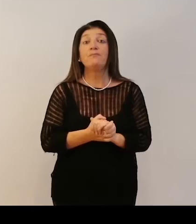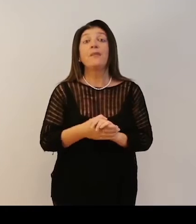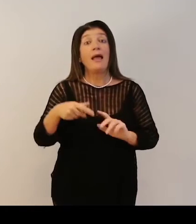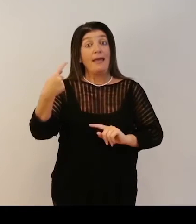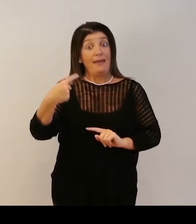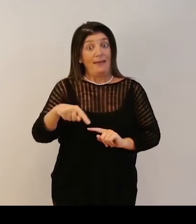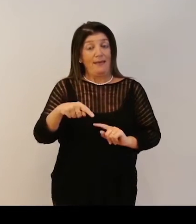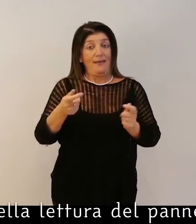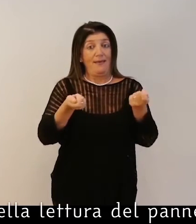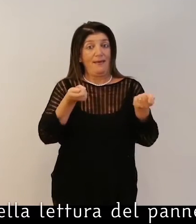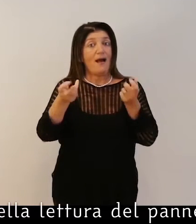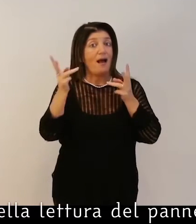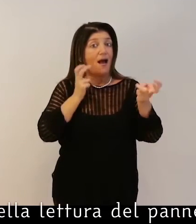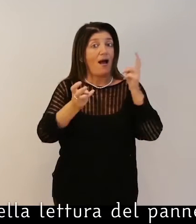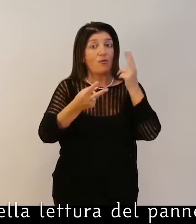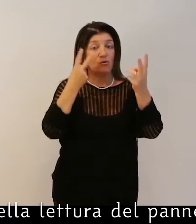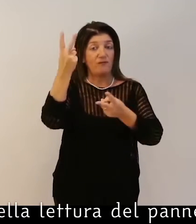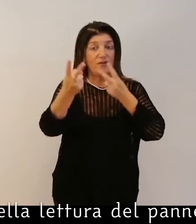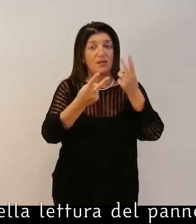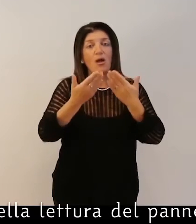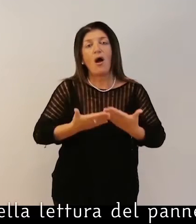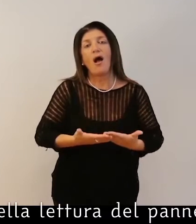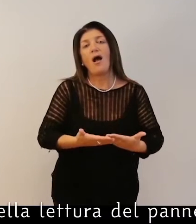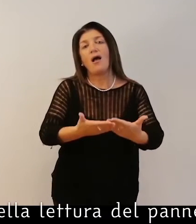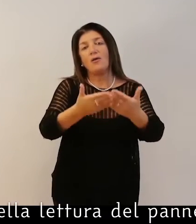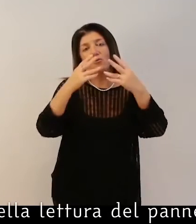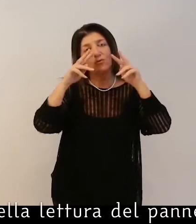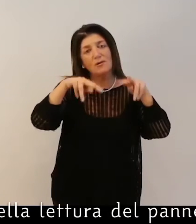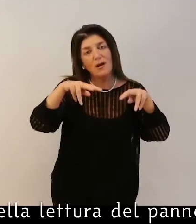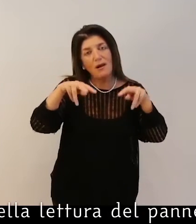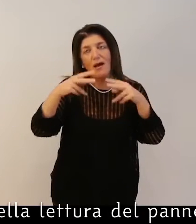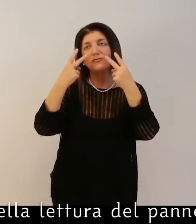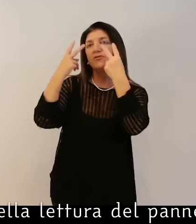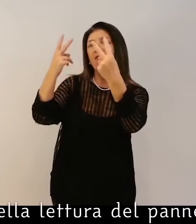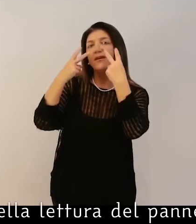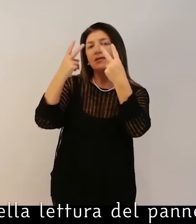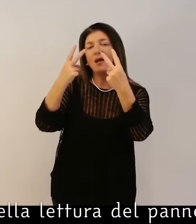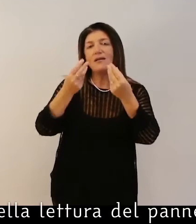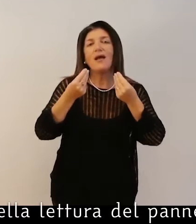Questa guida audio-video aiuta nella lettura del pannello e ne approfondisce i contenuti.